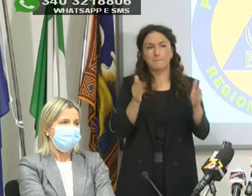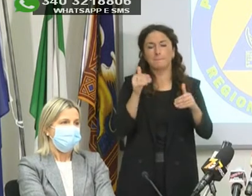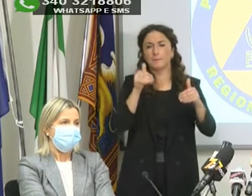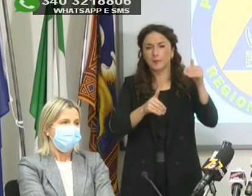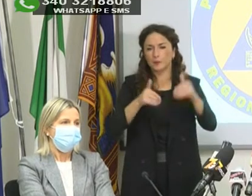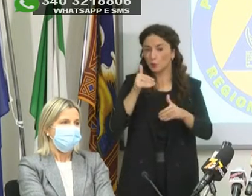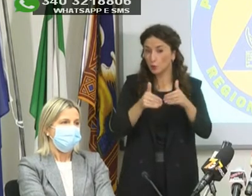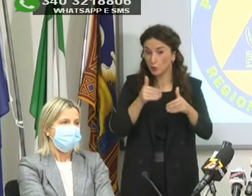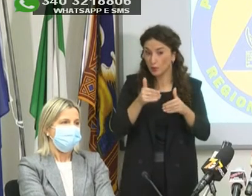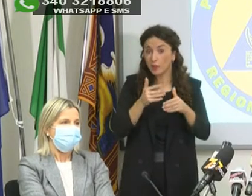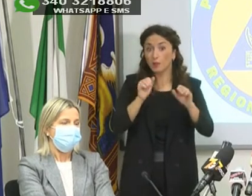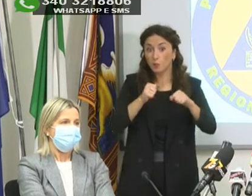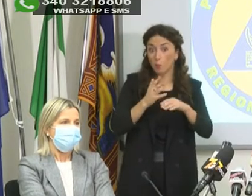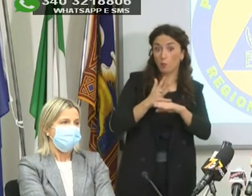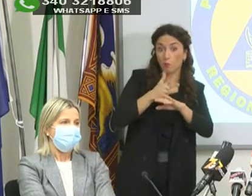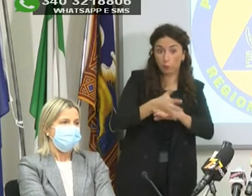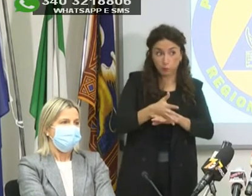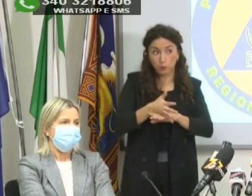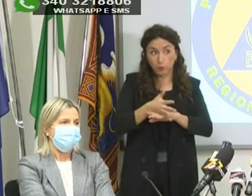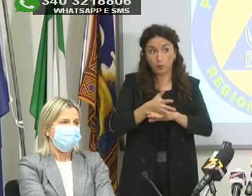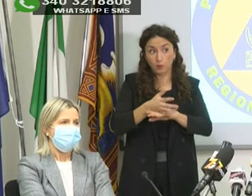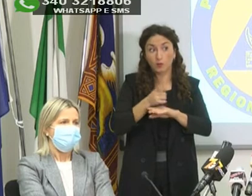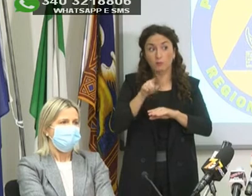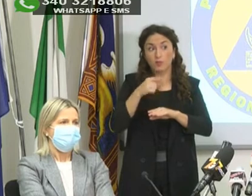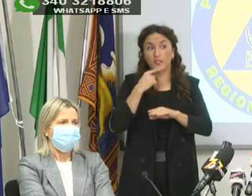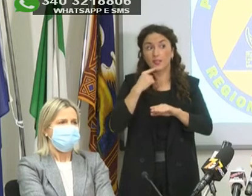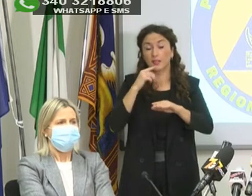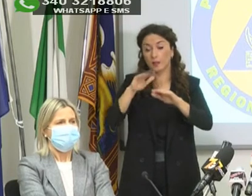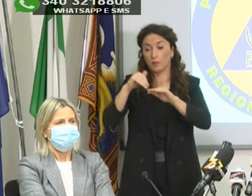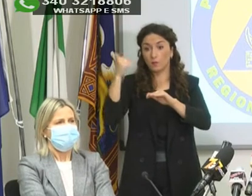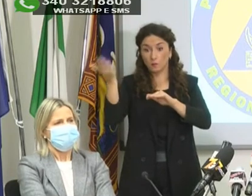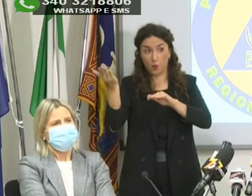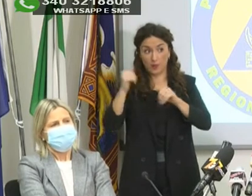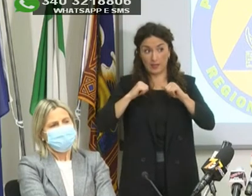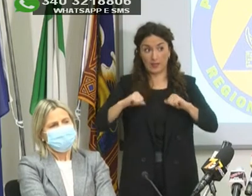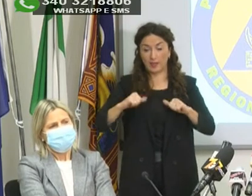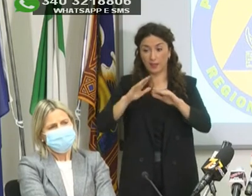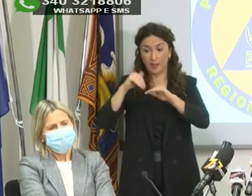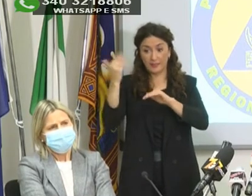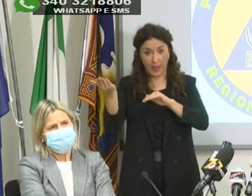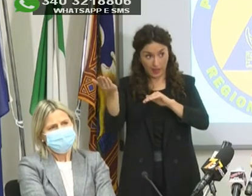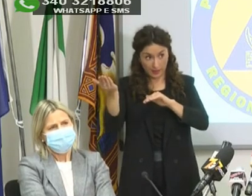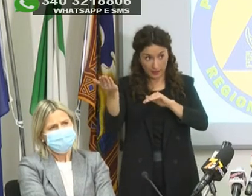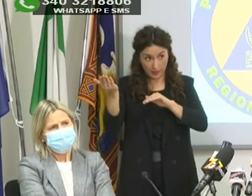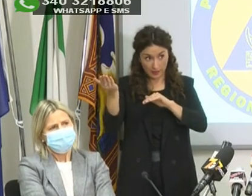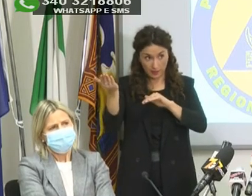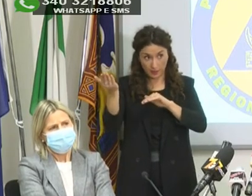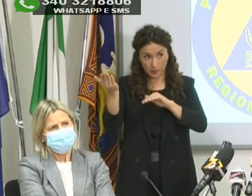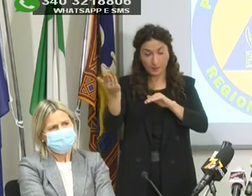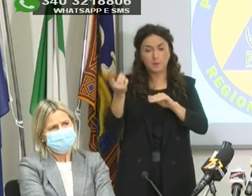piscine sono accessibili anche ai clienti esterni e se